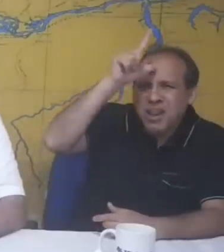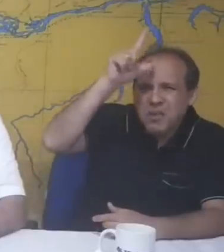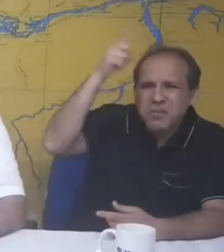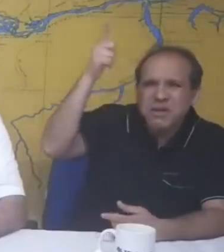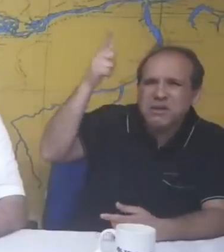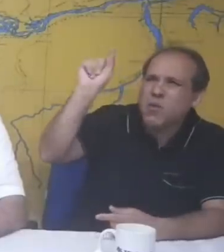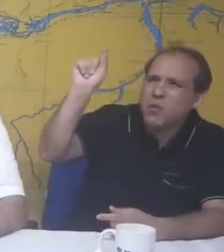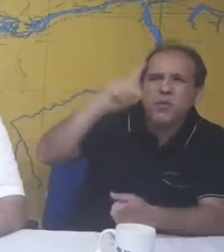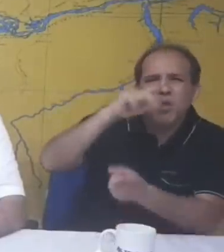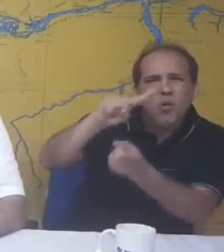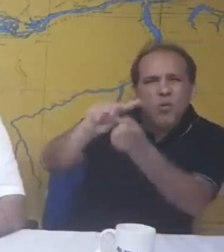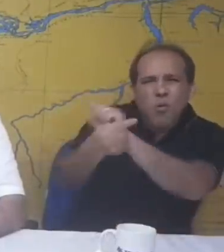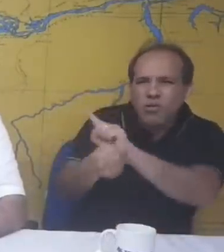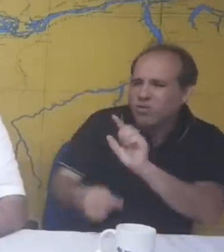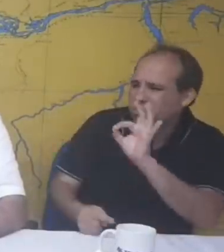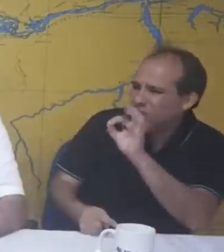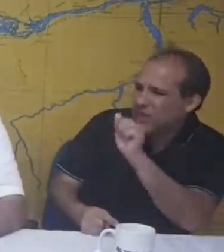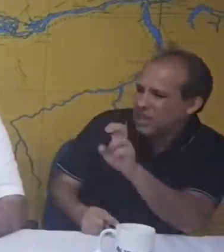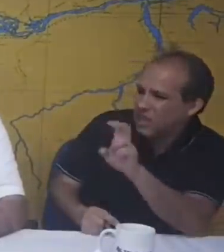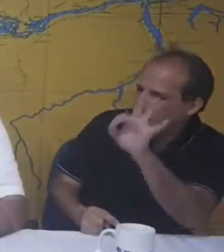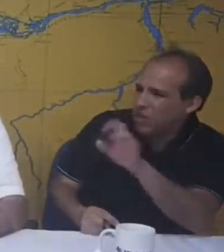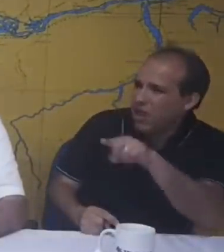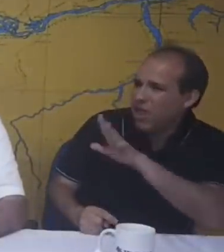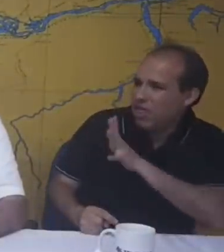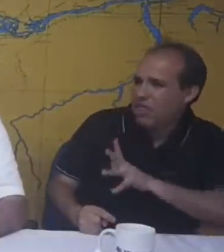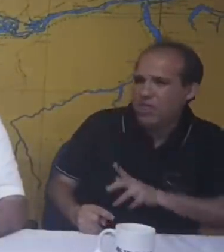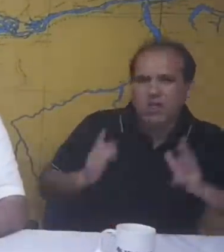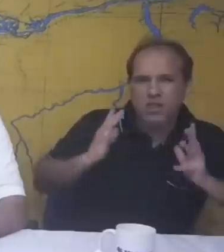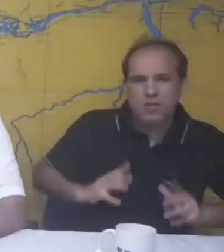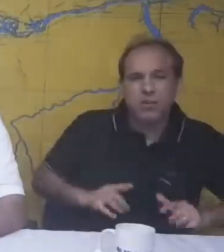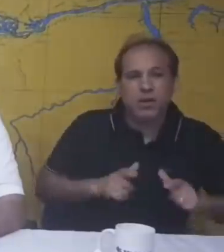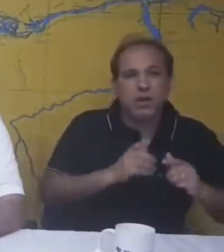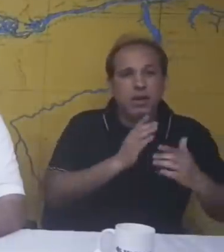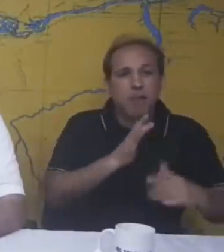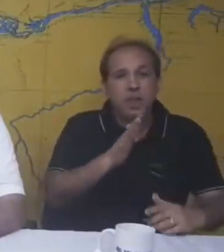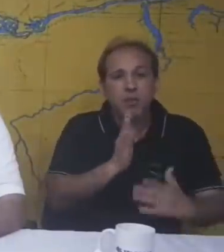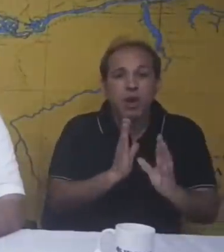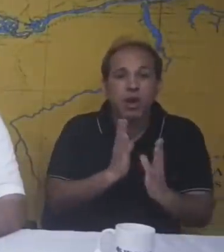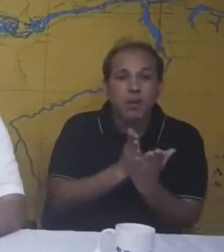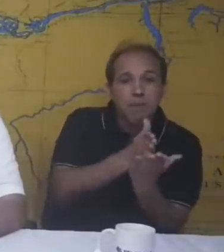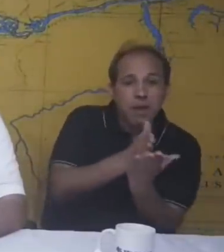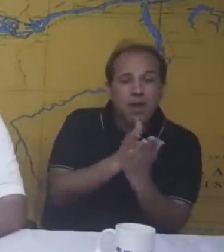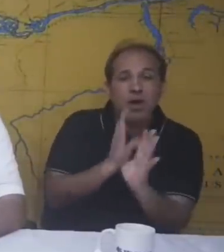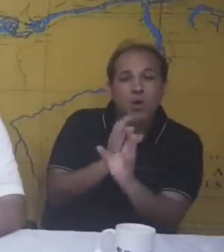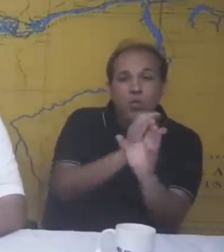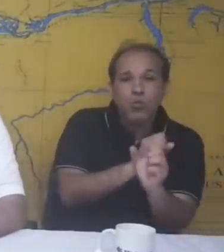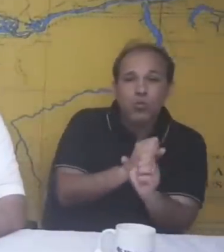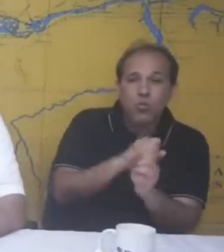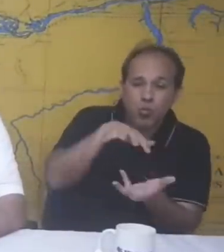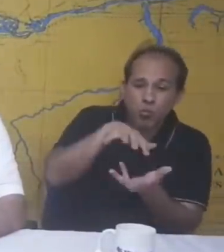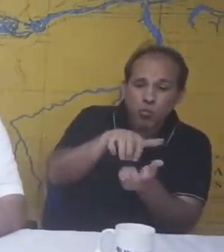a princípio é o contrário, né? É 15% que é limpa. A média no mundo é 18%. Olha, Europa, vamos copiar o